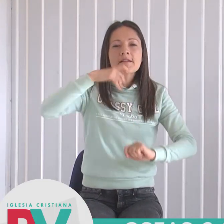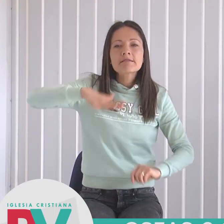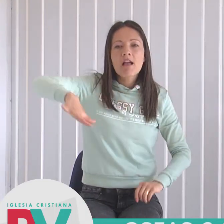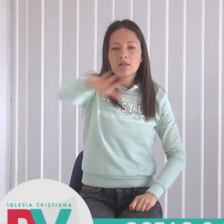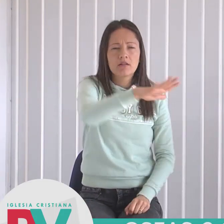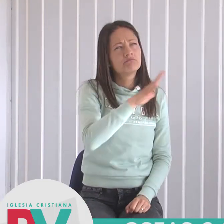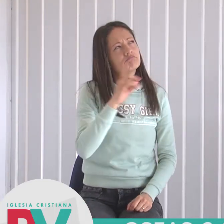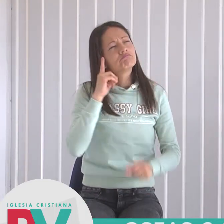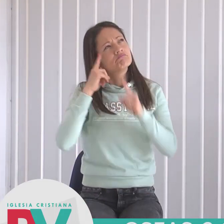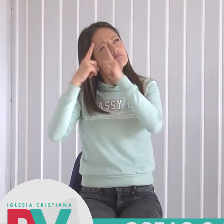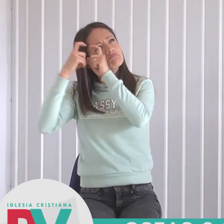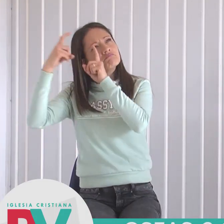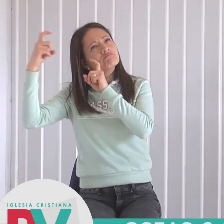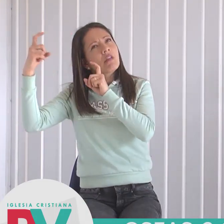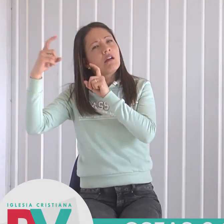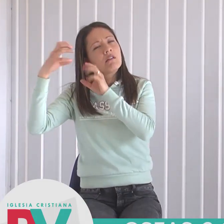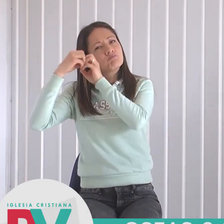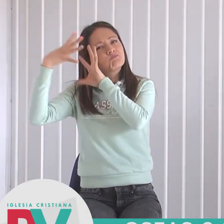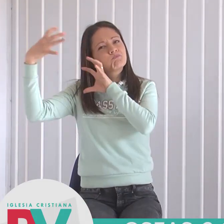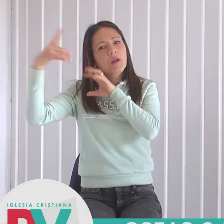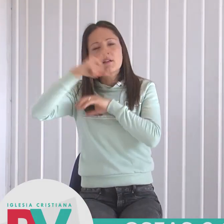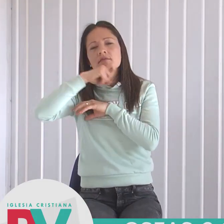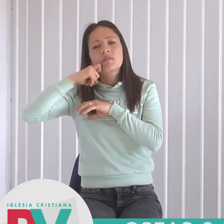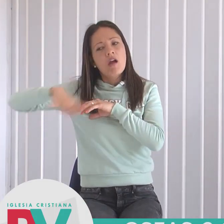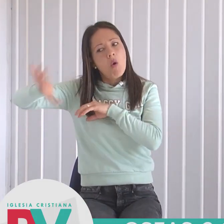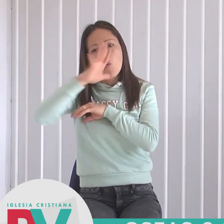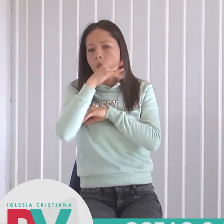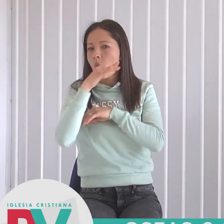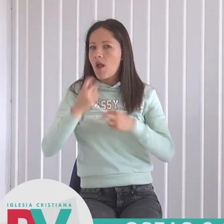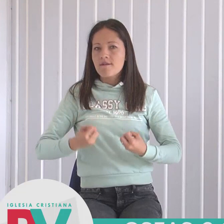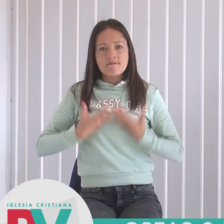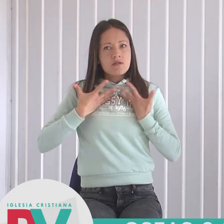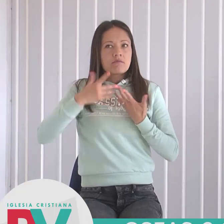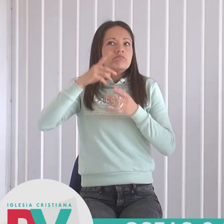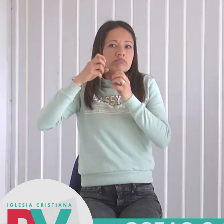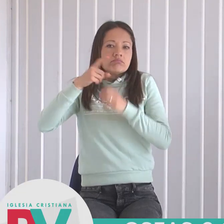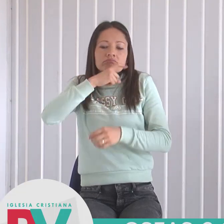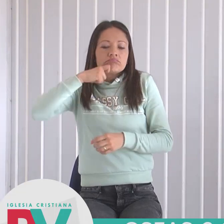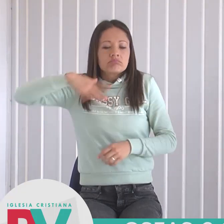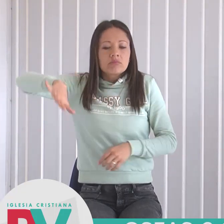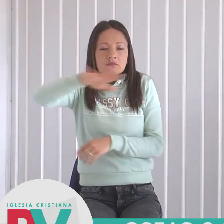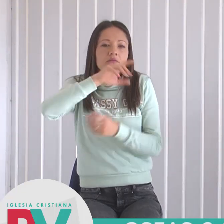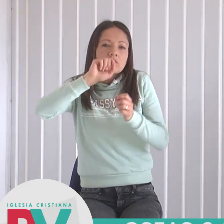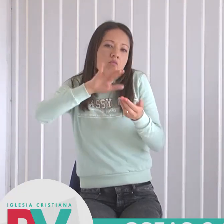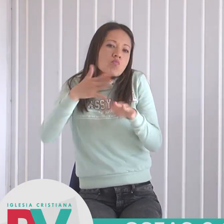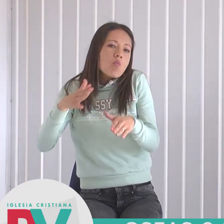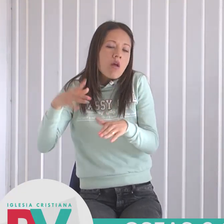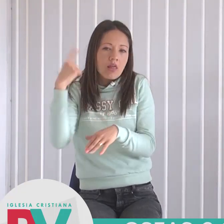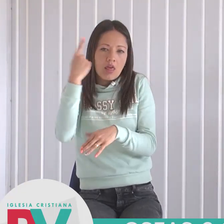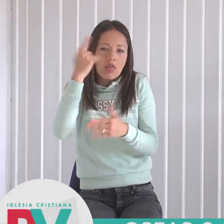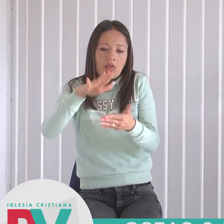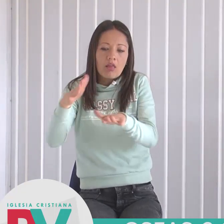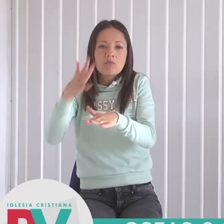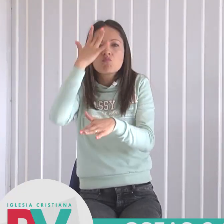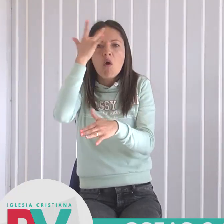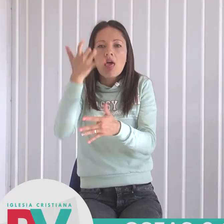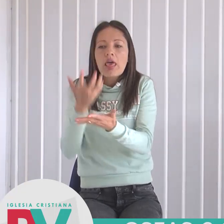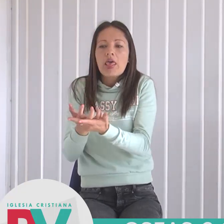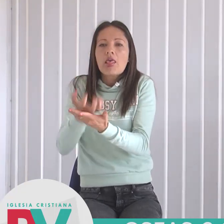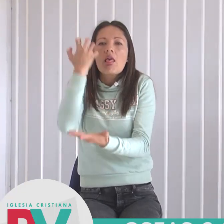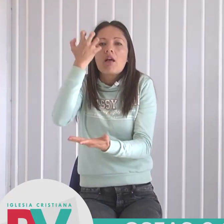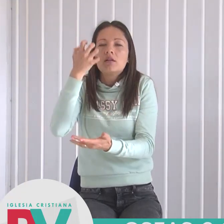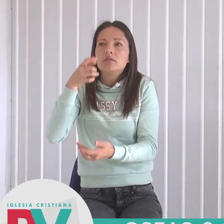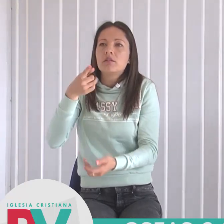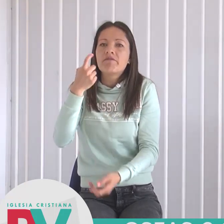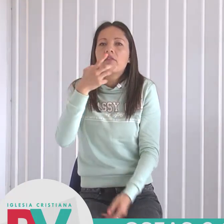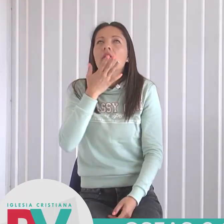vida, que en el desierto se tiende a la muerte. Y que la deje como tierra seca y la mate de sed. Es decir, que Dios está advirtiéndole